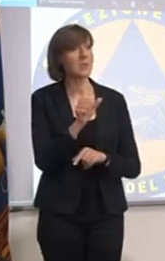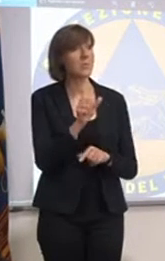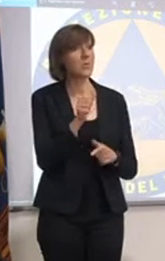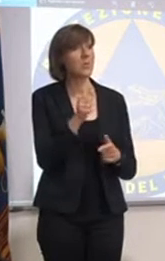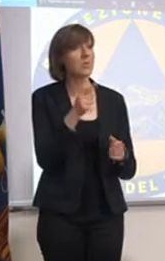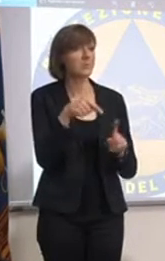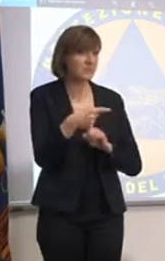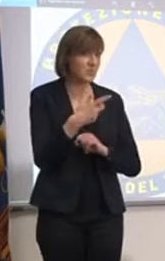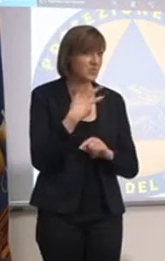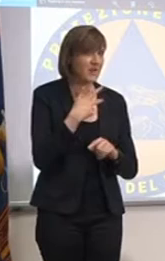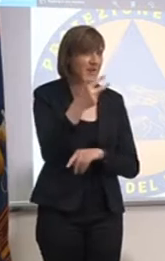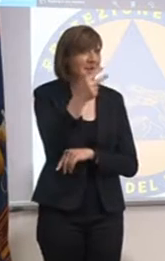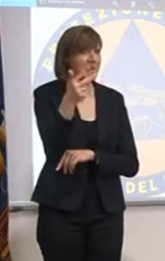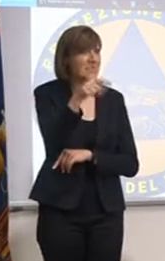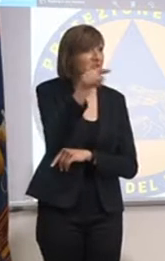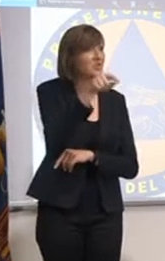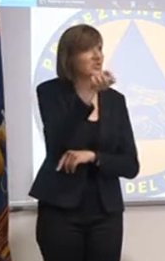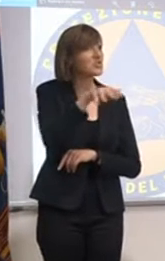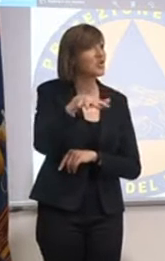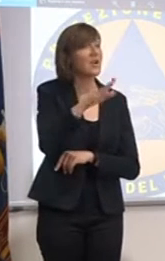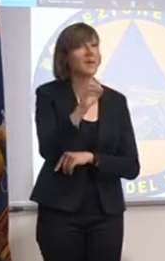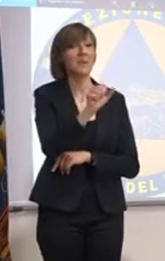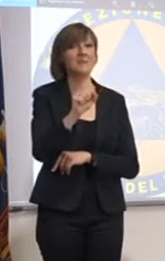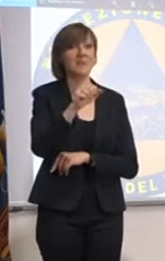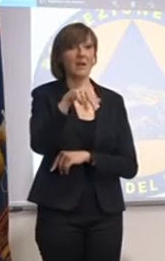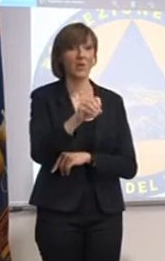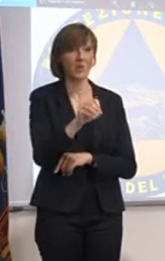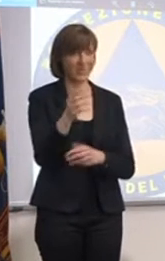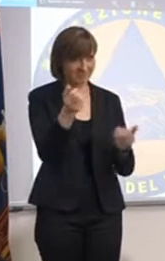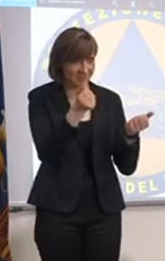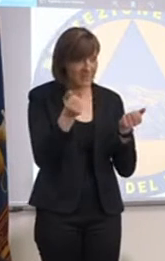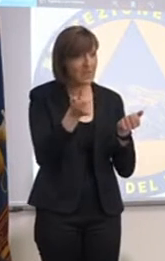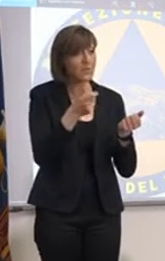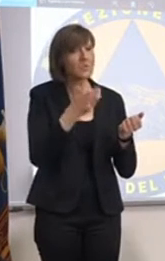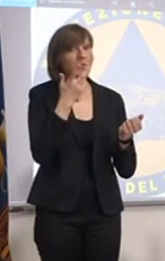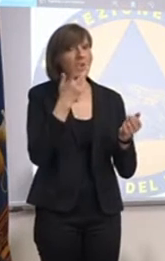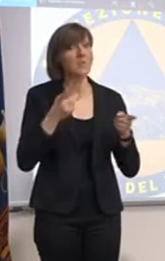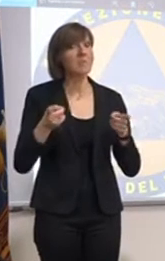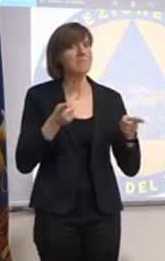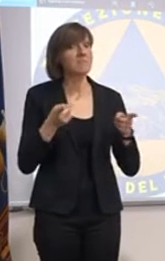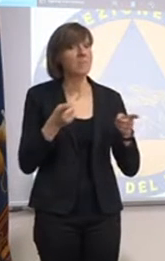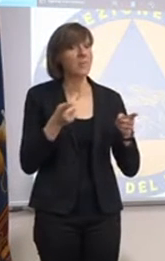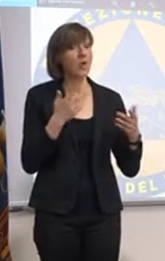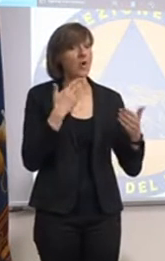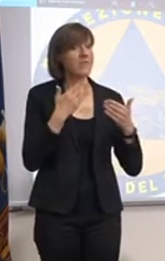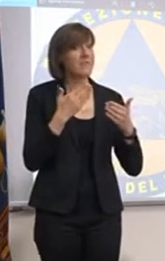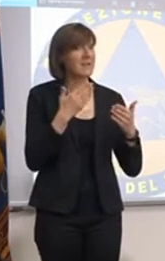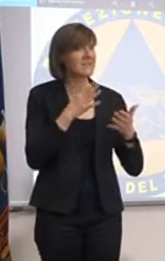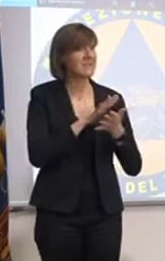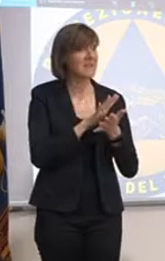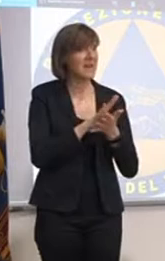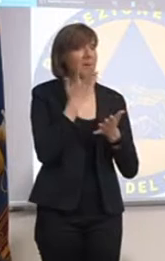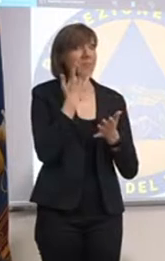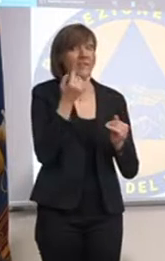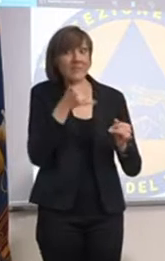annunciato che dalla prossima settimana le conferenze stampe verranno fatte in relazione agli interventi e ai lavori futuri. Un ringraziamento per la